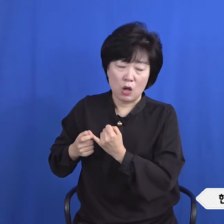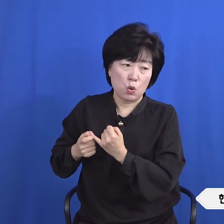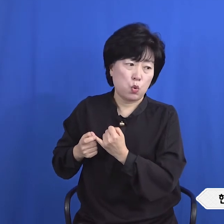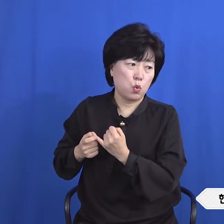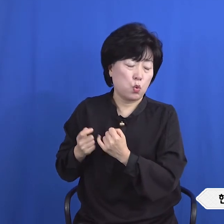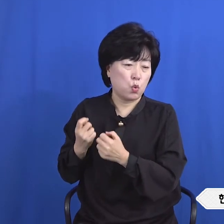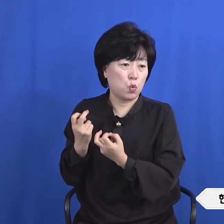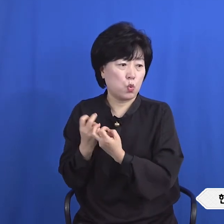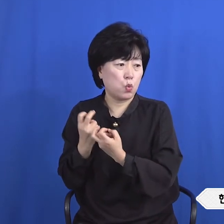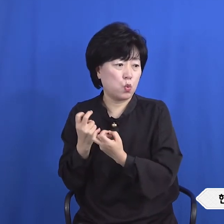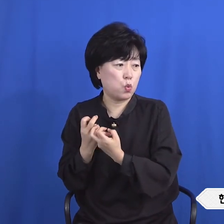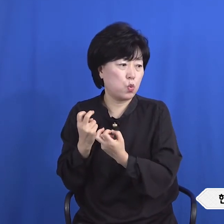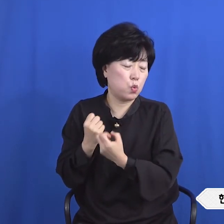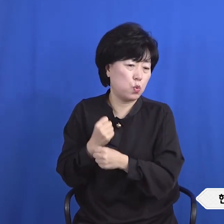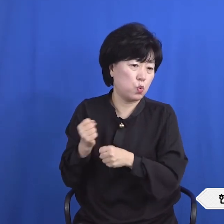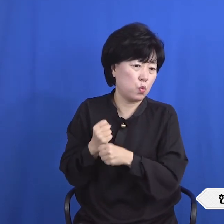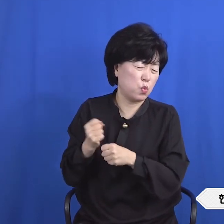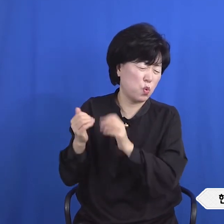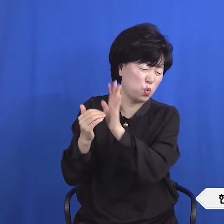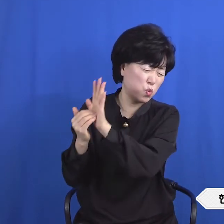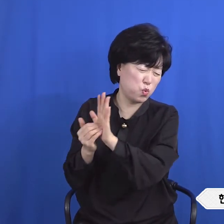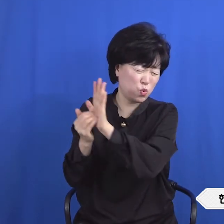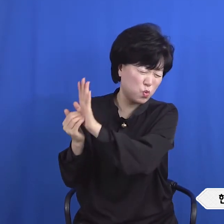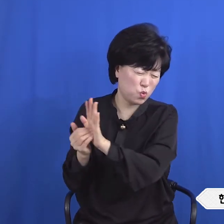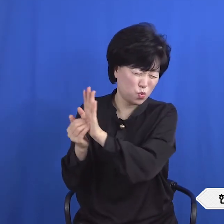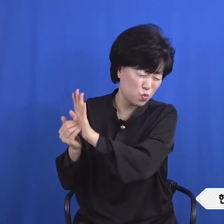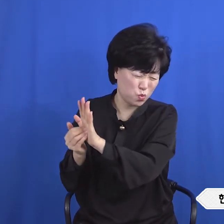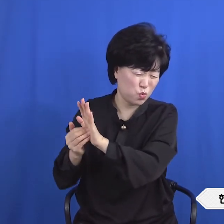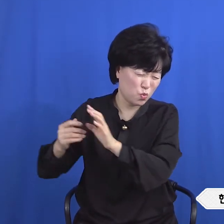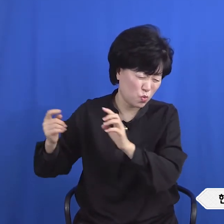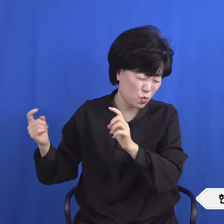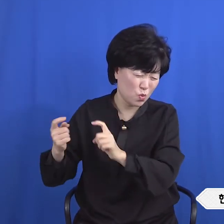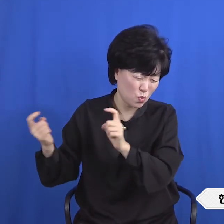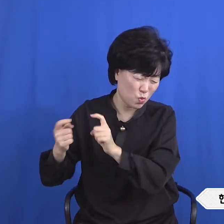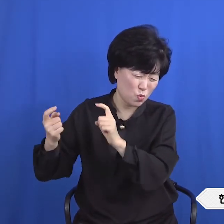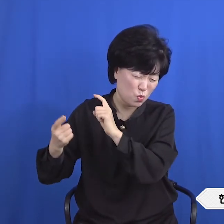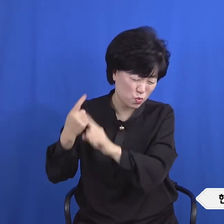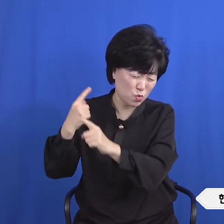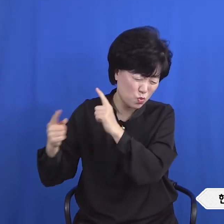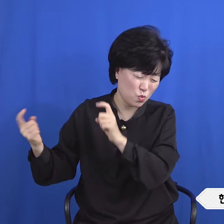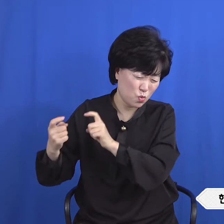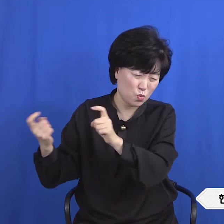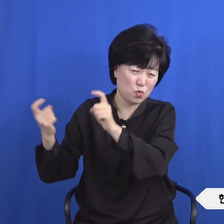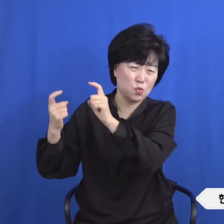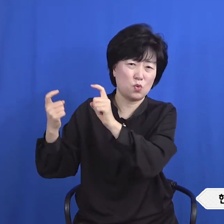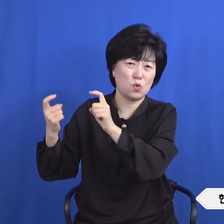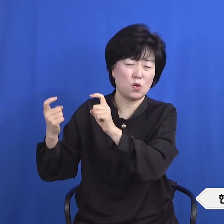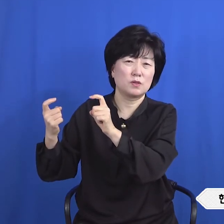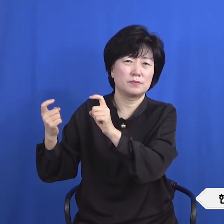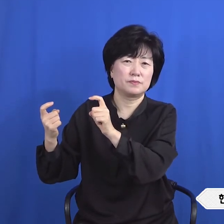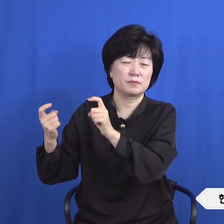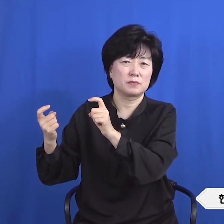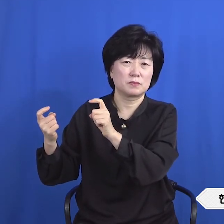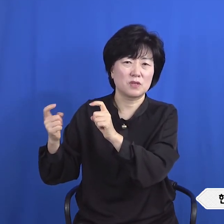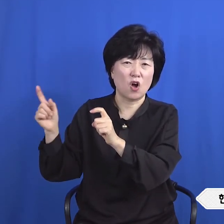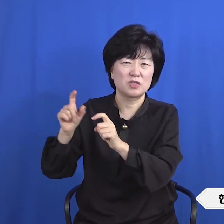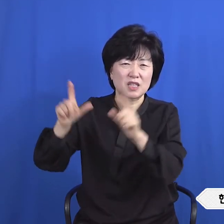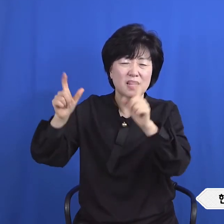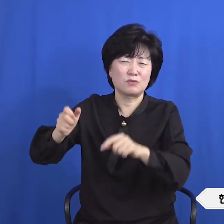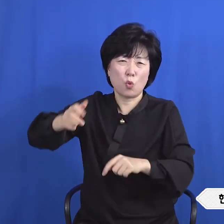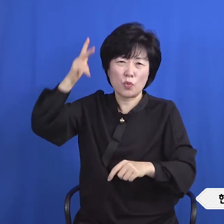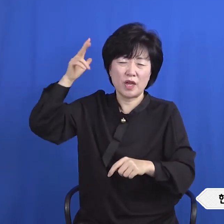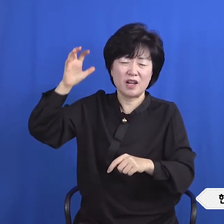난감해졌습니다. 그래서 거부를 하니까 둘이 티격태격 다투게 되었습니다. 어느 날은 호텔에서